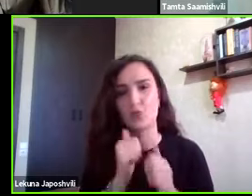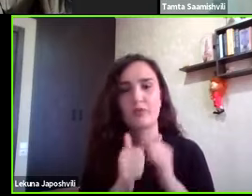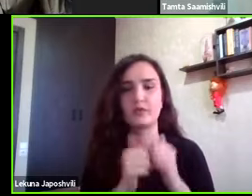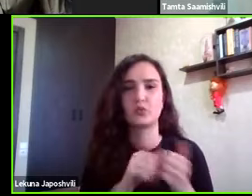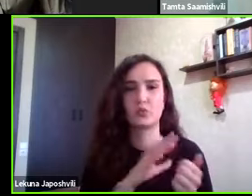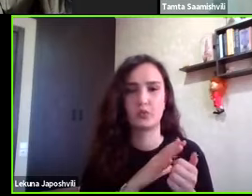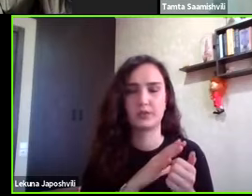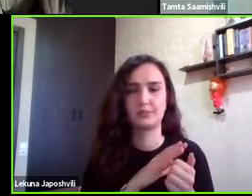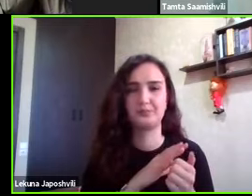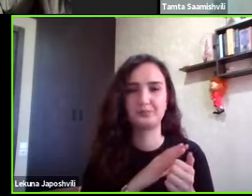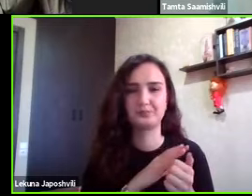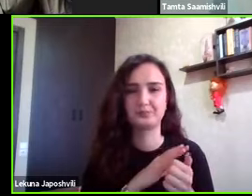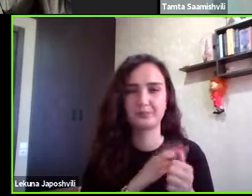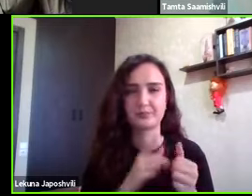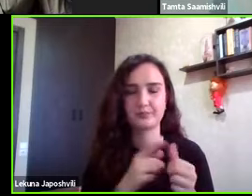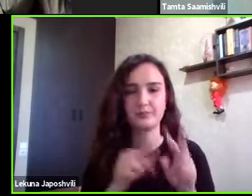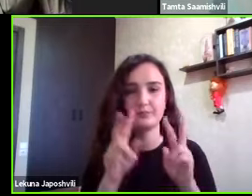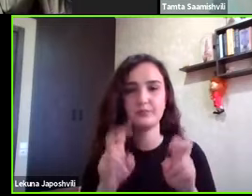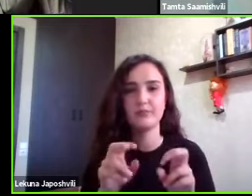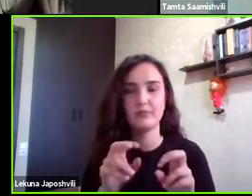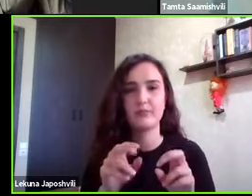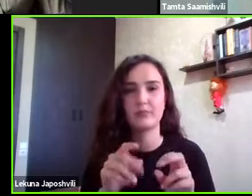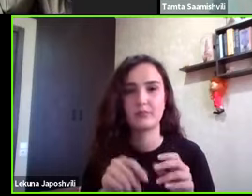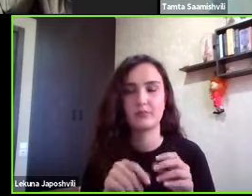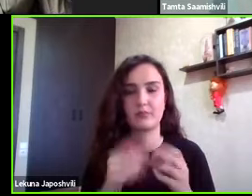გქონდეს ეგრეთ წოდებული